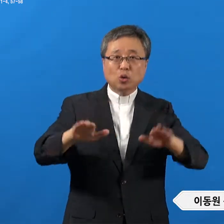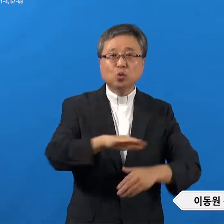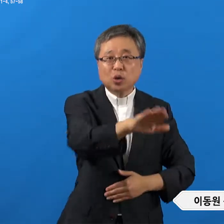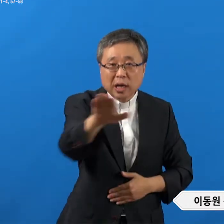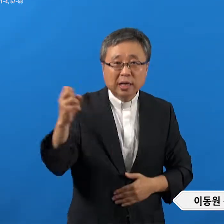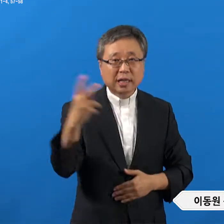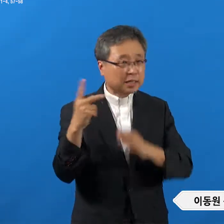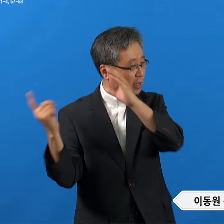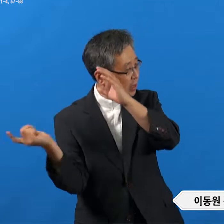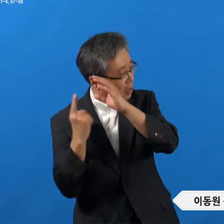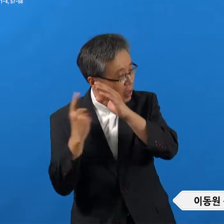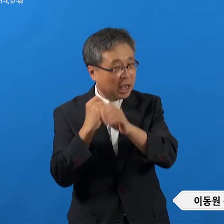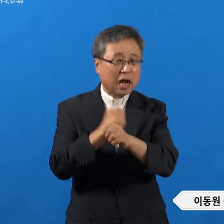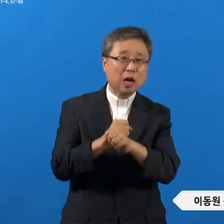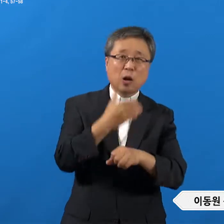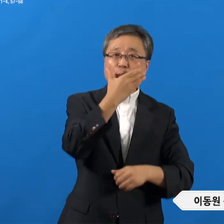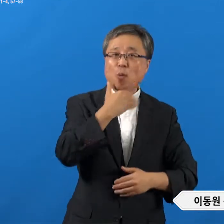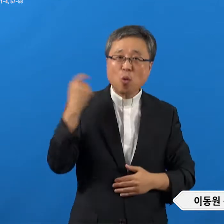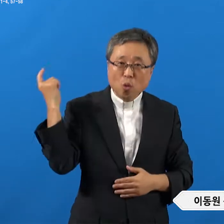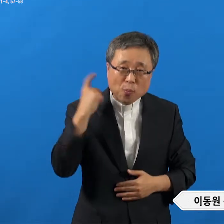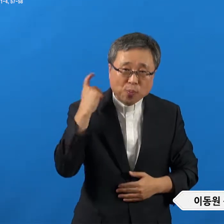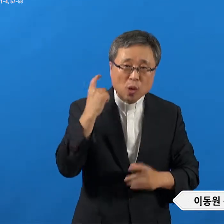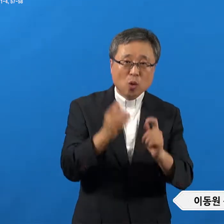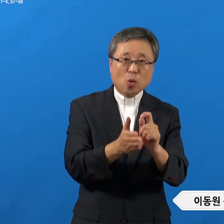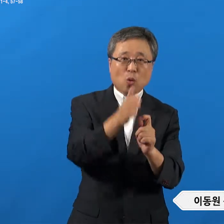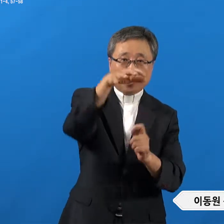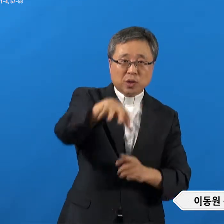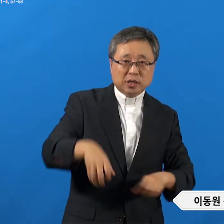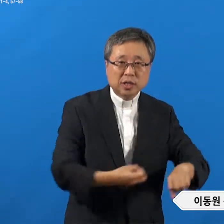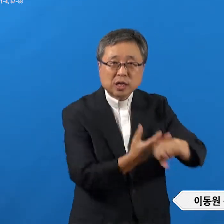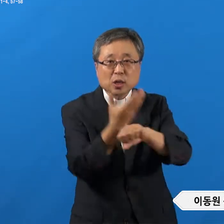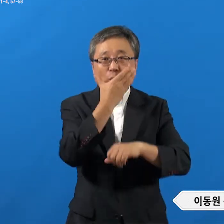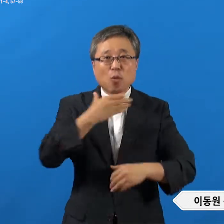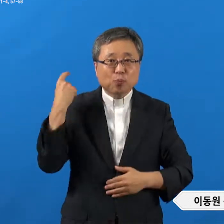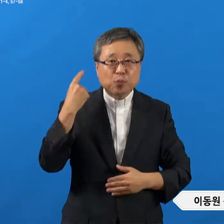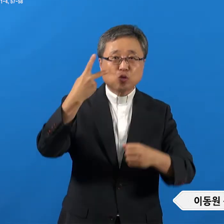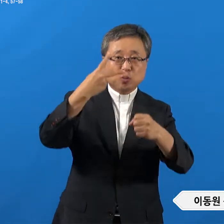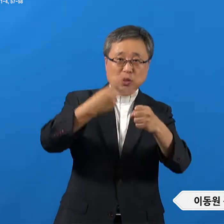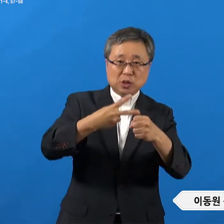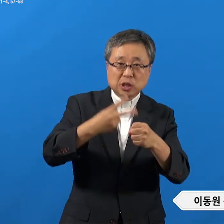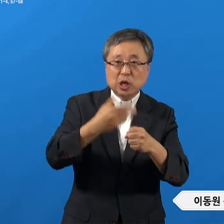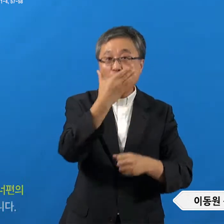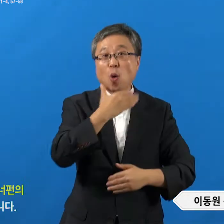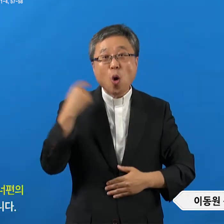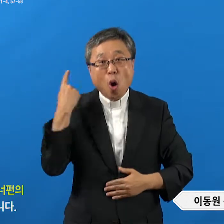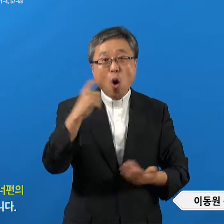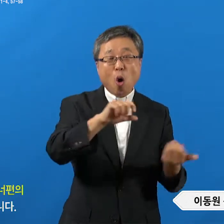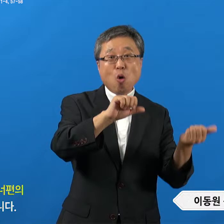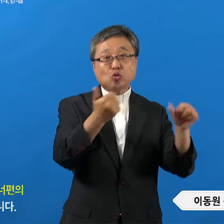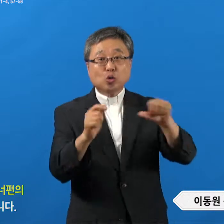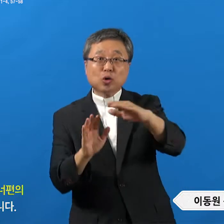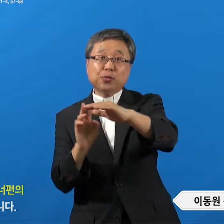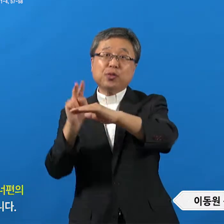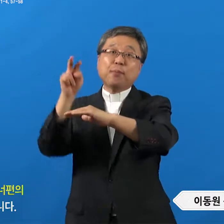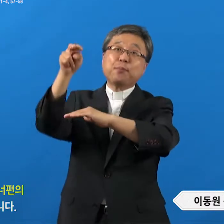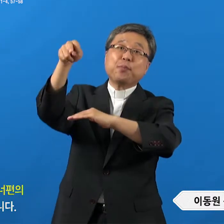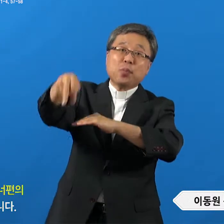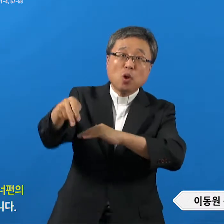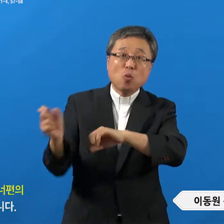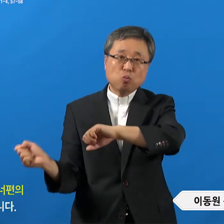우리가 다시 들어야 할 복음입니다. 고린도에 전해진 복음. 두 번째로 이 복음은 죽음 저